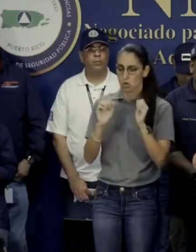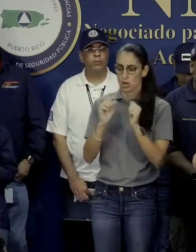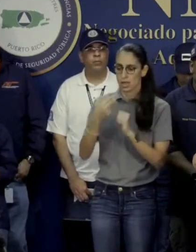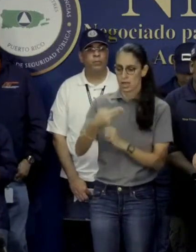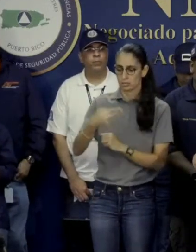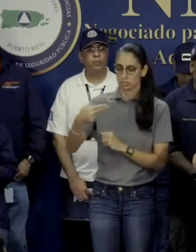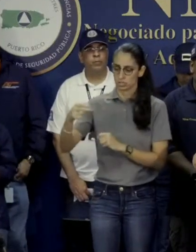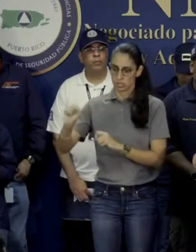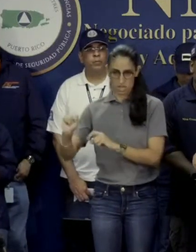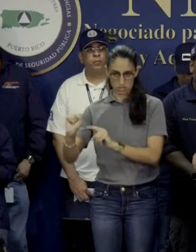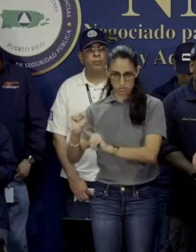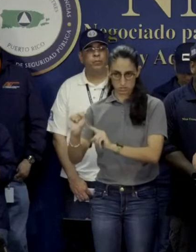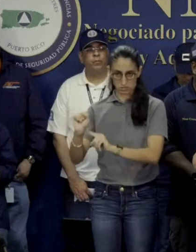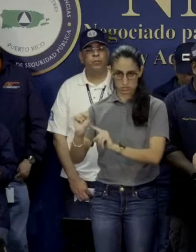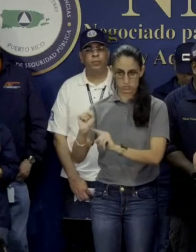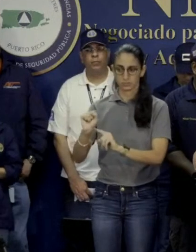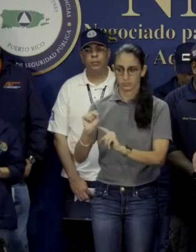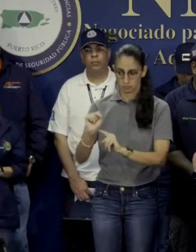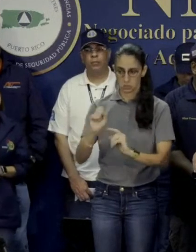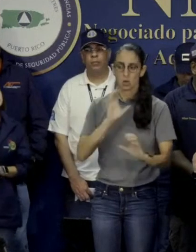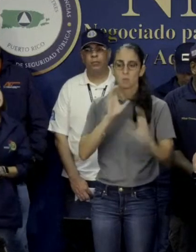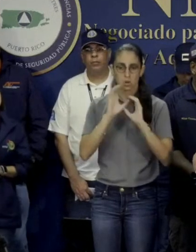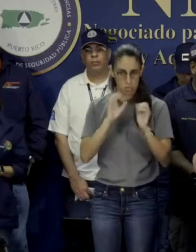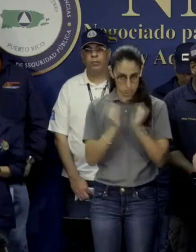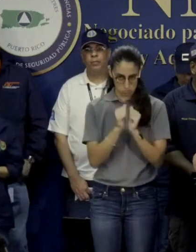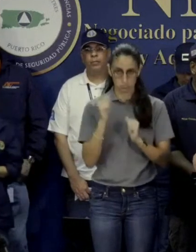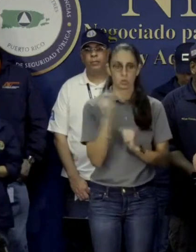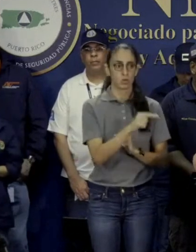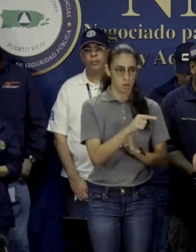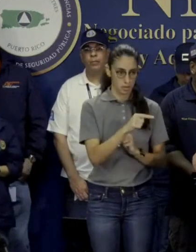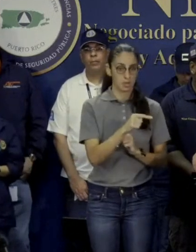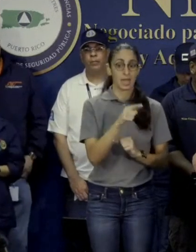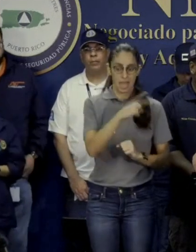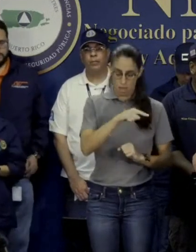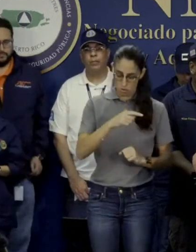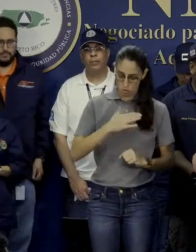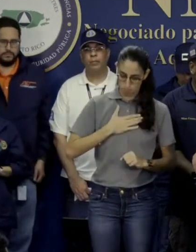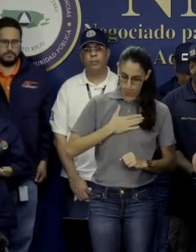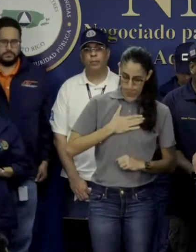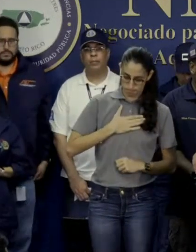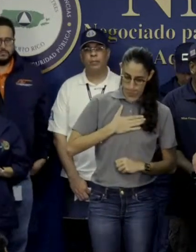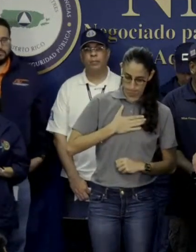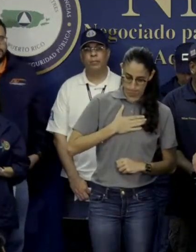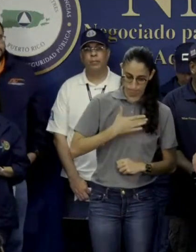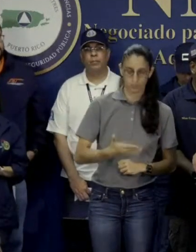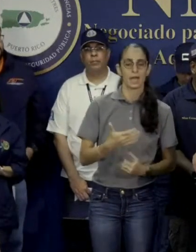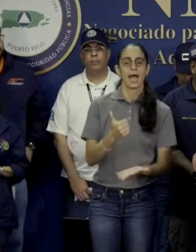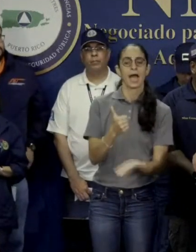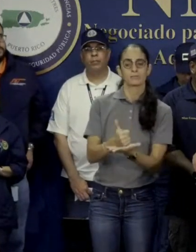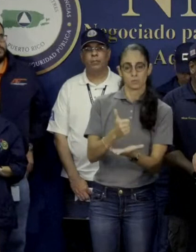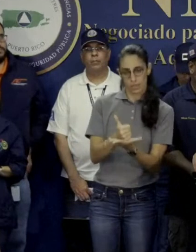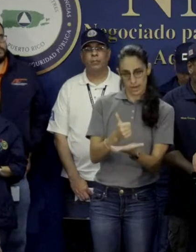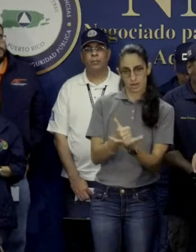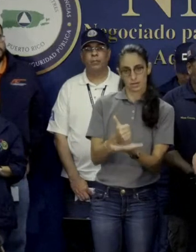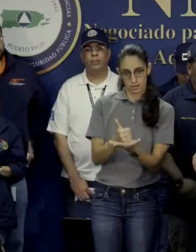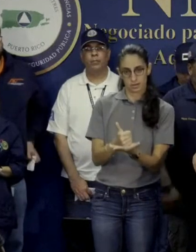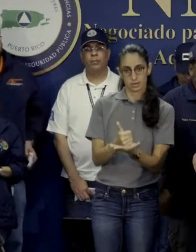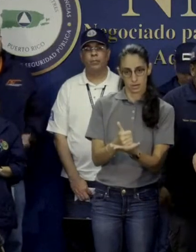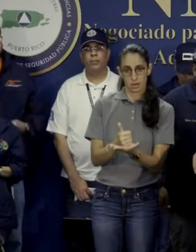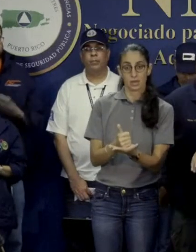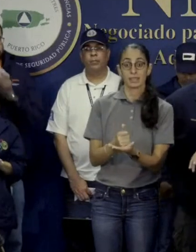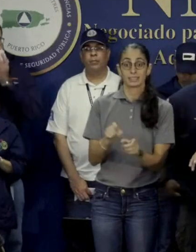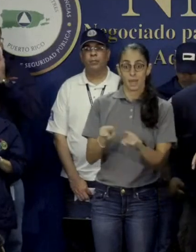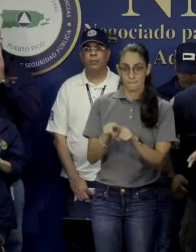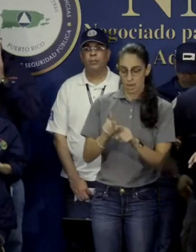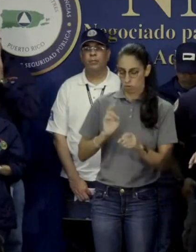gobernador se comunicó con el secretario Becerra también, ¿verdad? Ellos están dispuestos a brindarnos toda la ayuda. Vamos a ir un grupo